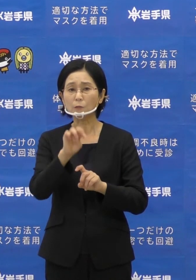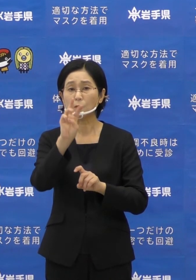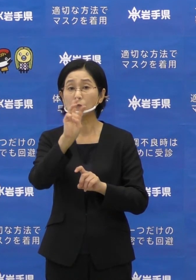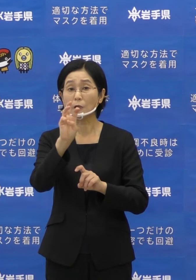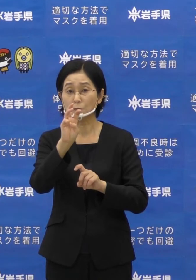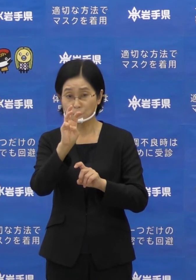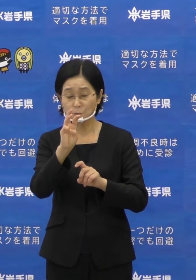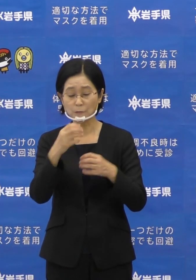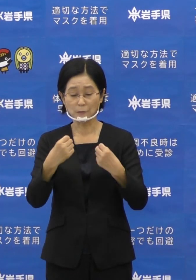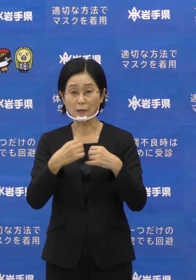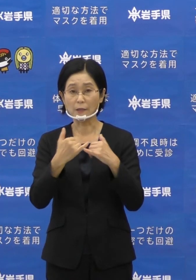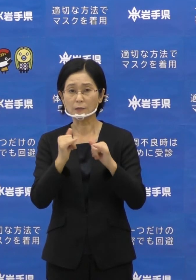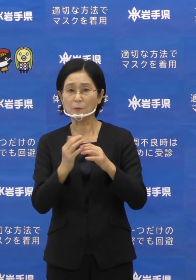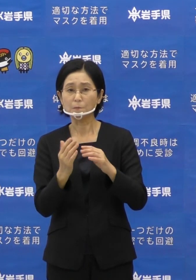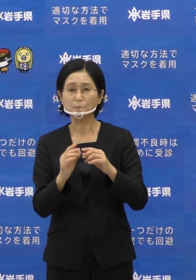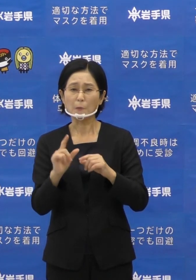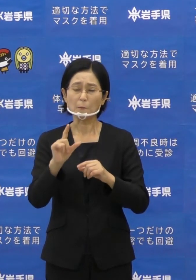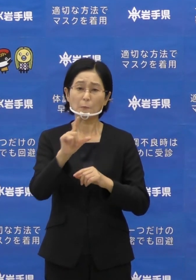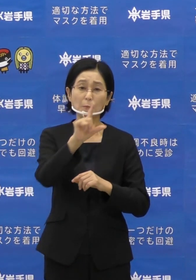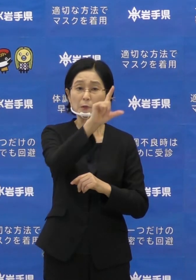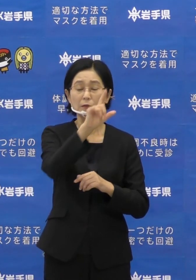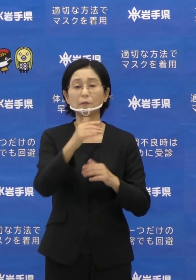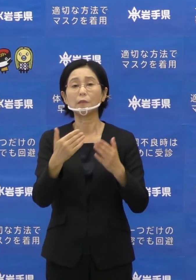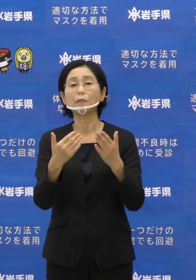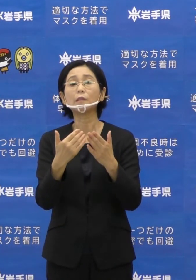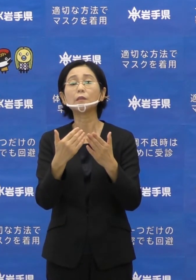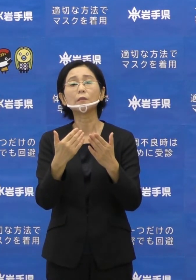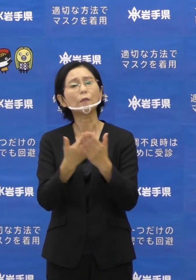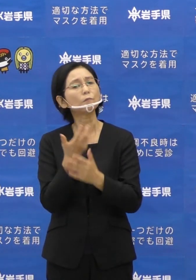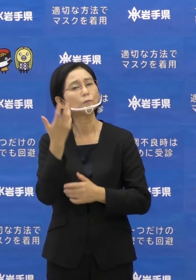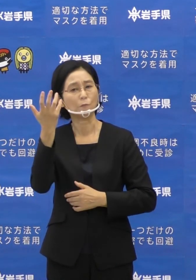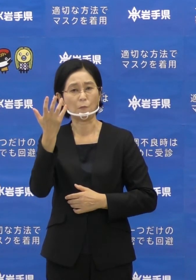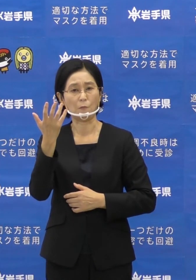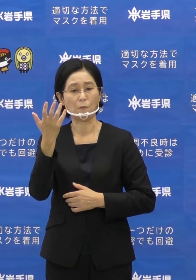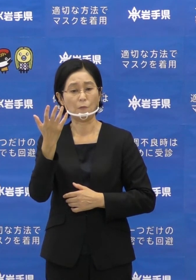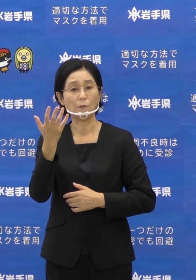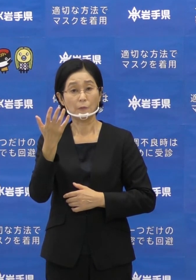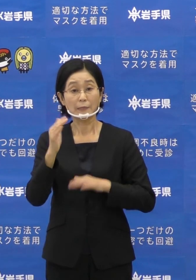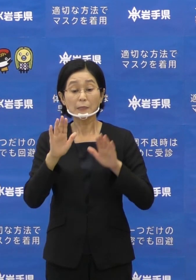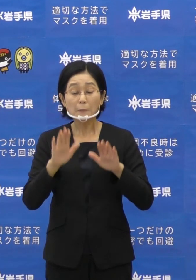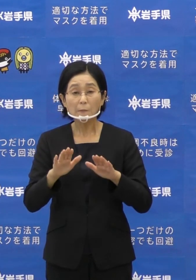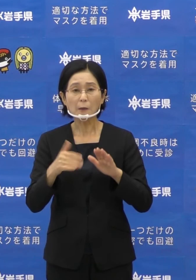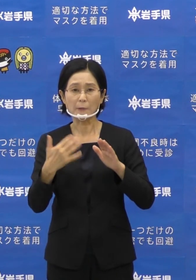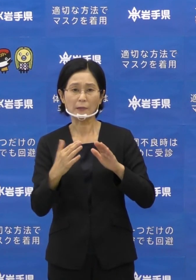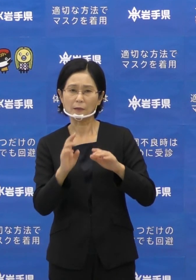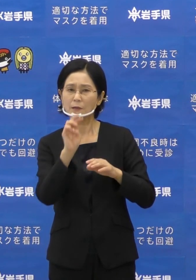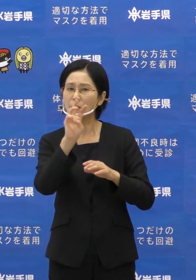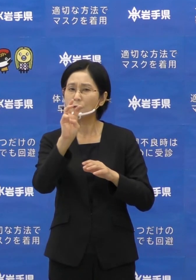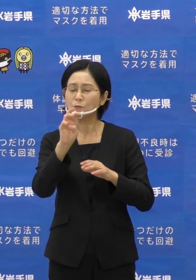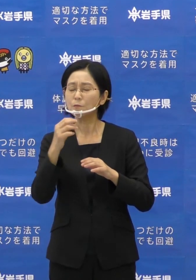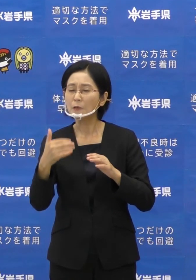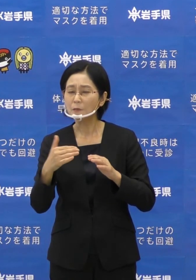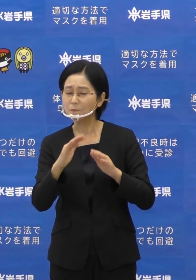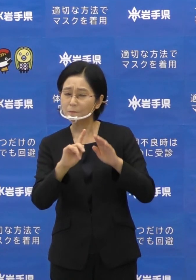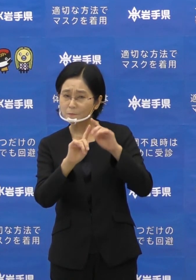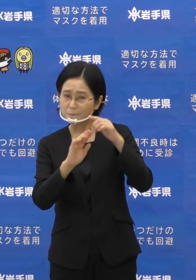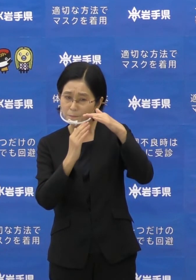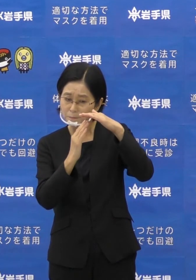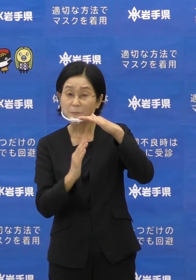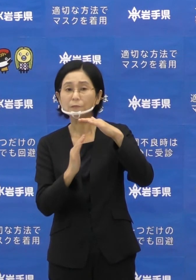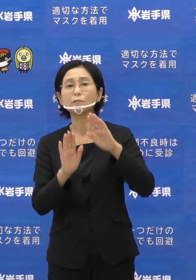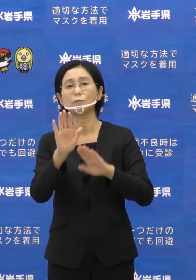らに増え続けるであろうということで、まだそこには至ってないんですけれども、今のペースです